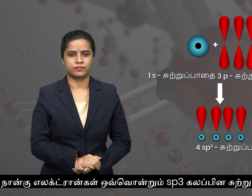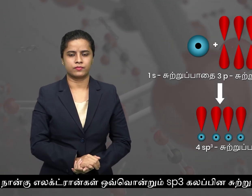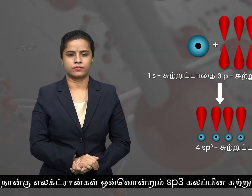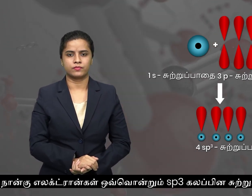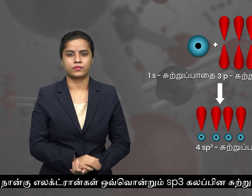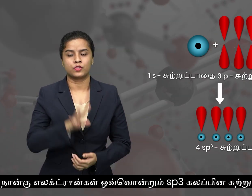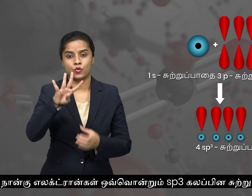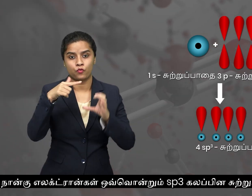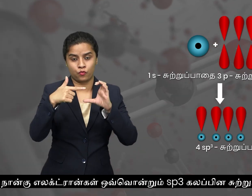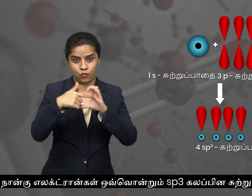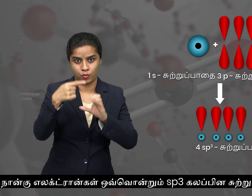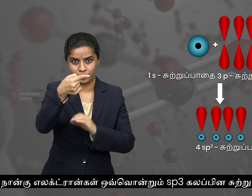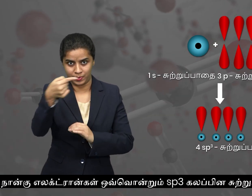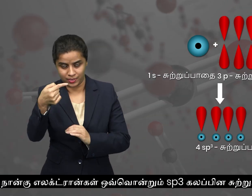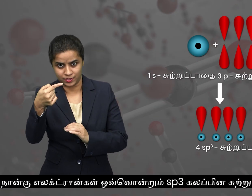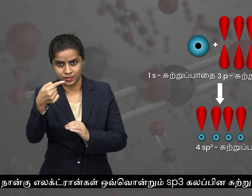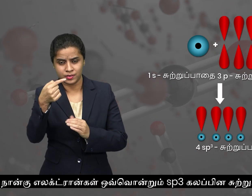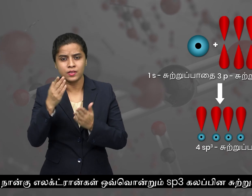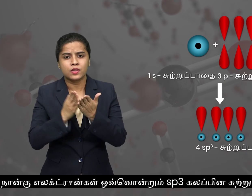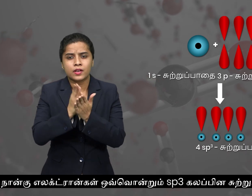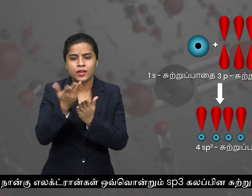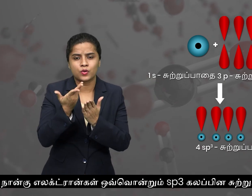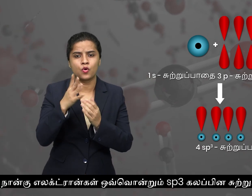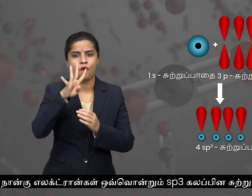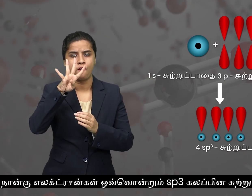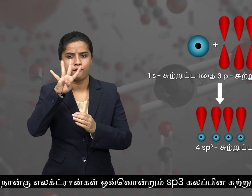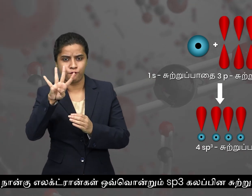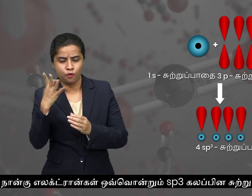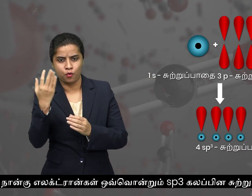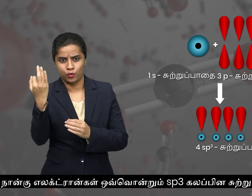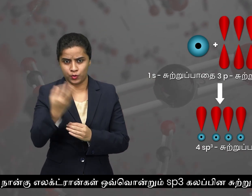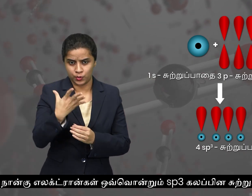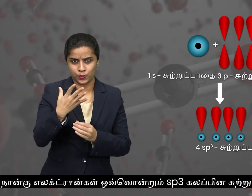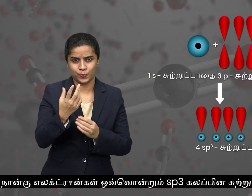4 எலக்ட்ரான்கள் ஒவ்வொன்றும் sp3 கலப்பின சுற்றுப்பாதைகள் எனப்படும்